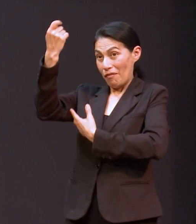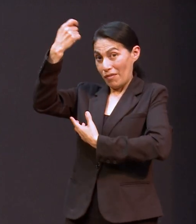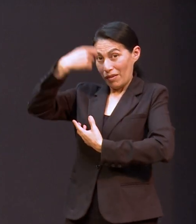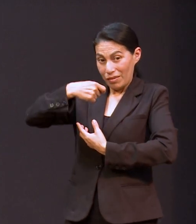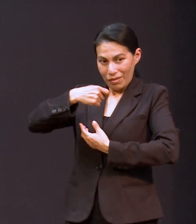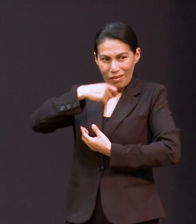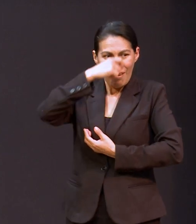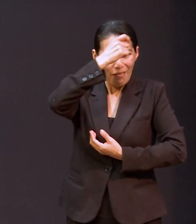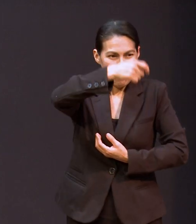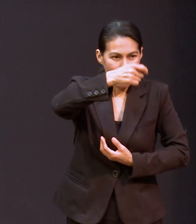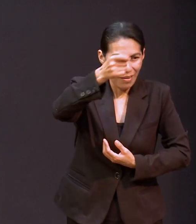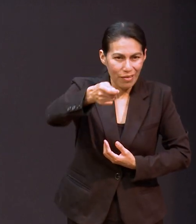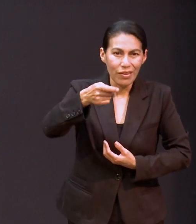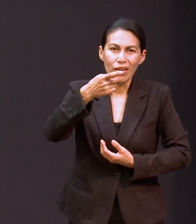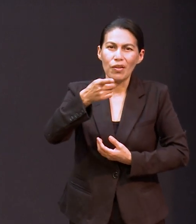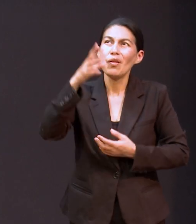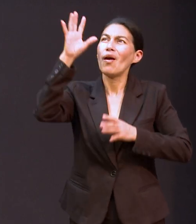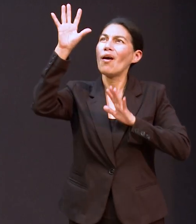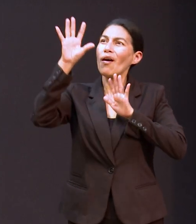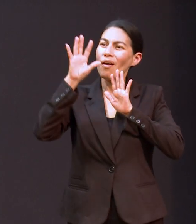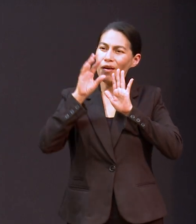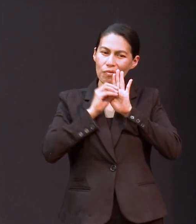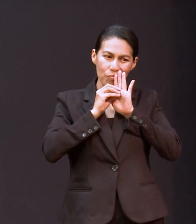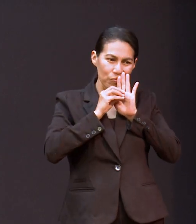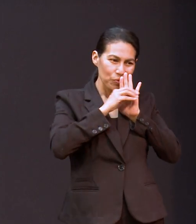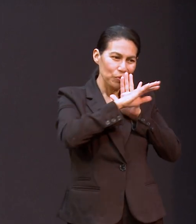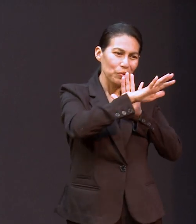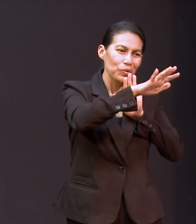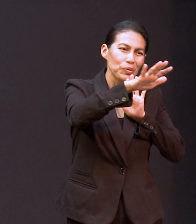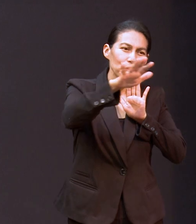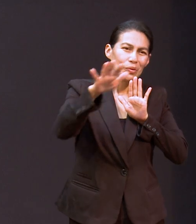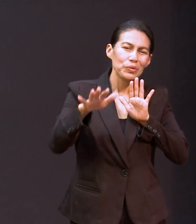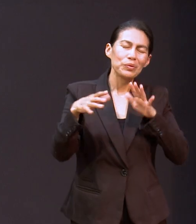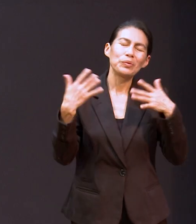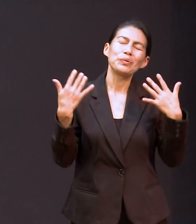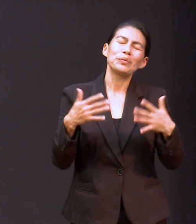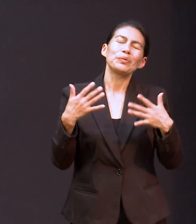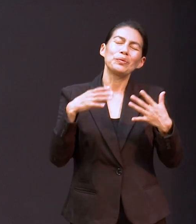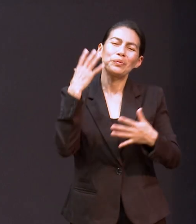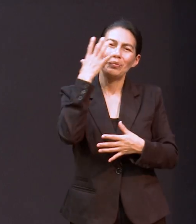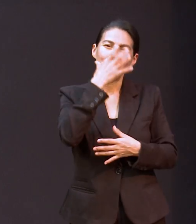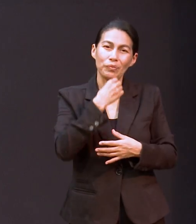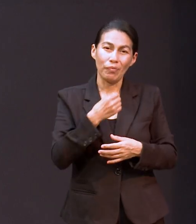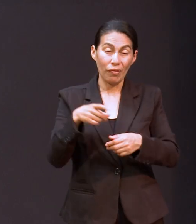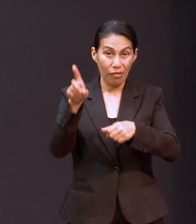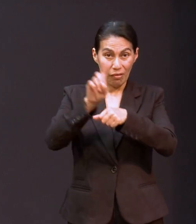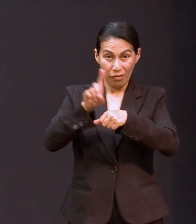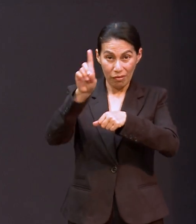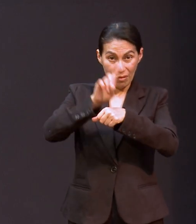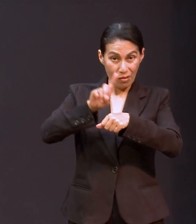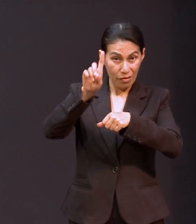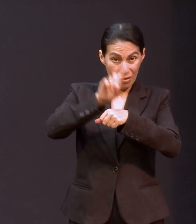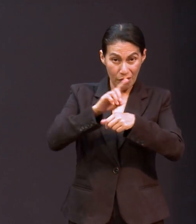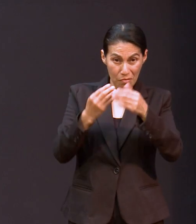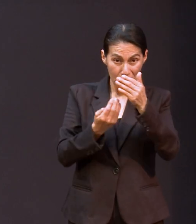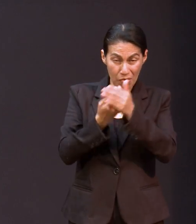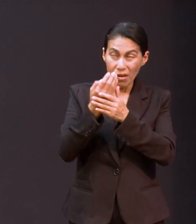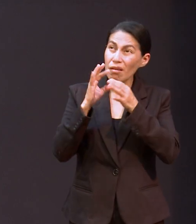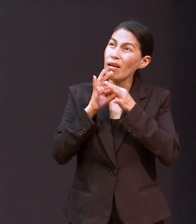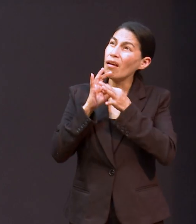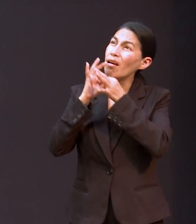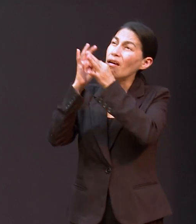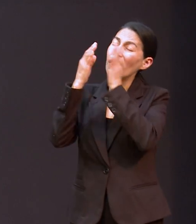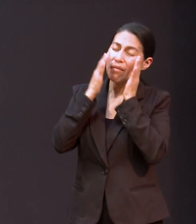bendición carta leída del amor de Dios al mundo consagra te a Dios